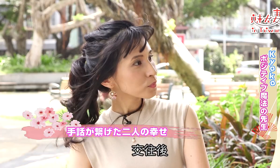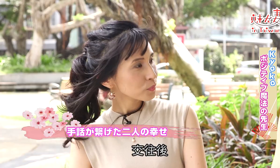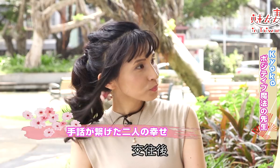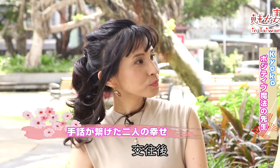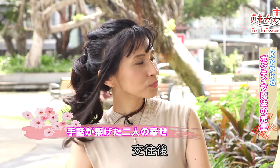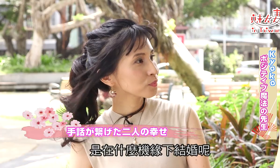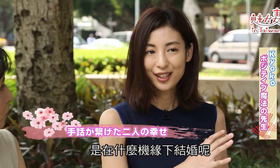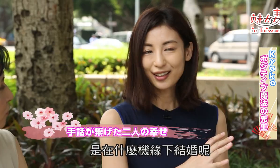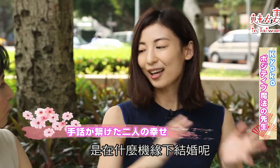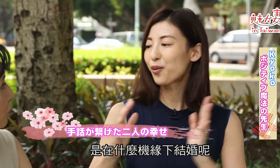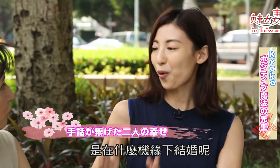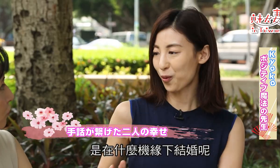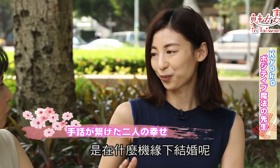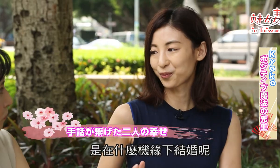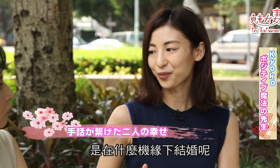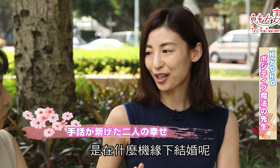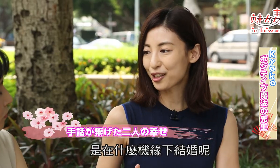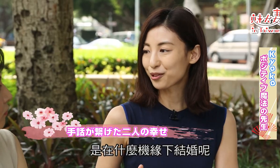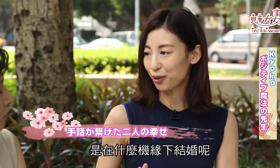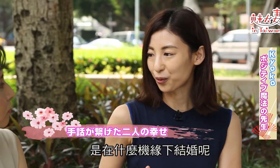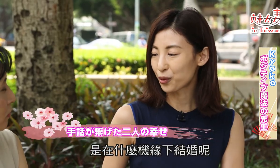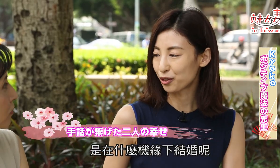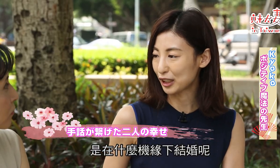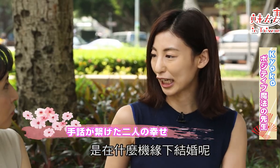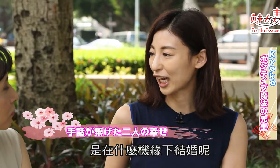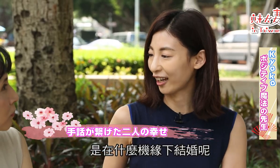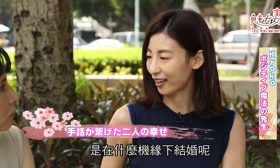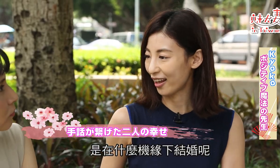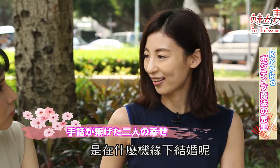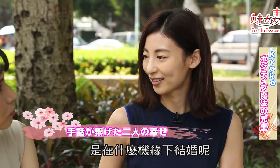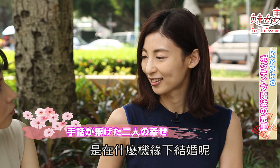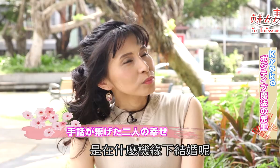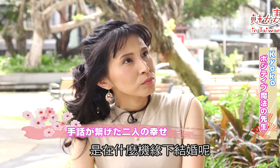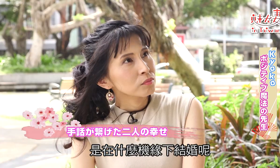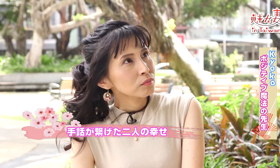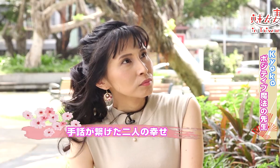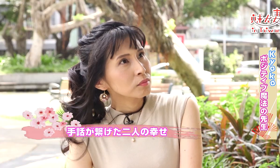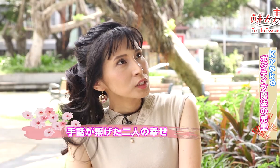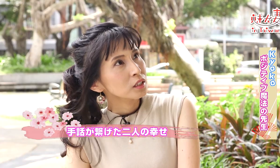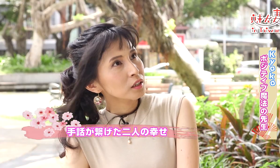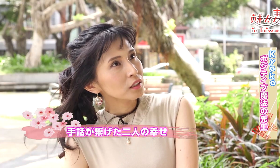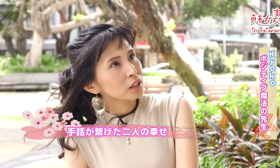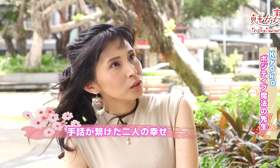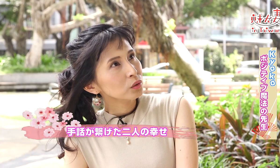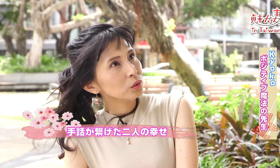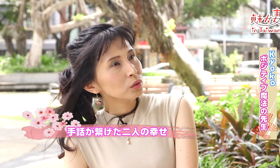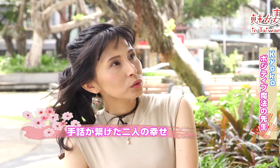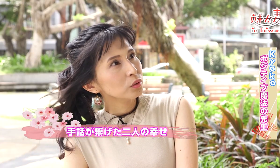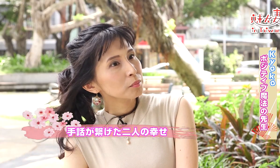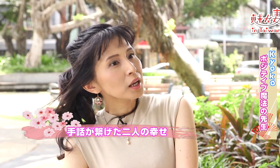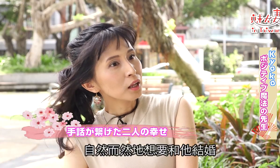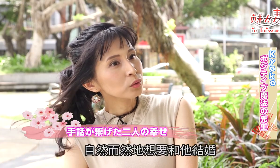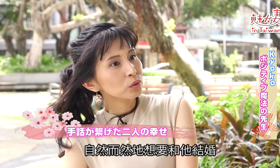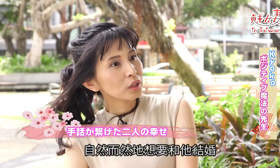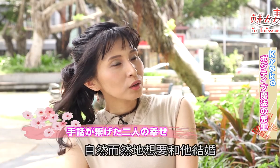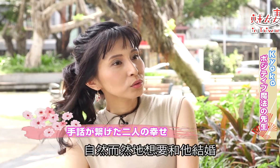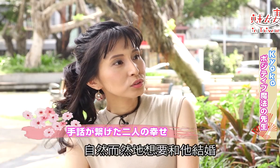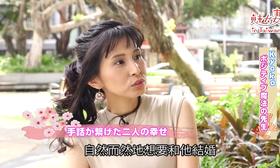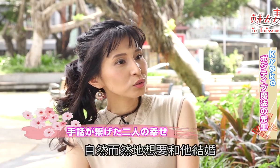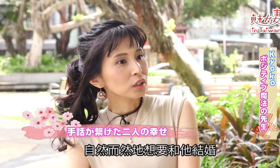で、うん、結婚っていうのはどういうきっかけで 思い立ったんですか？まあ、あの結婚する人か